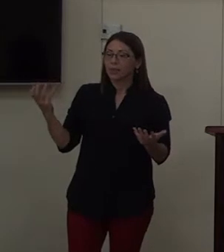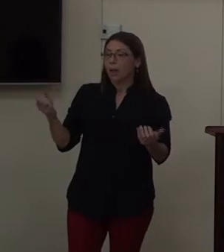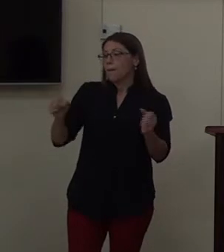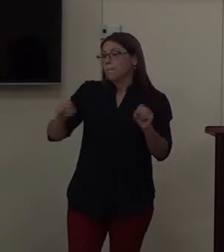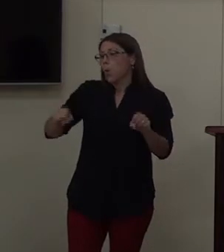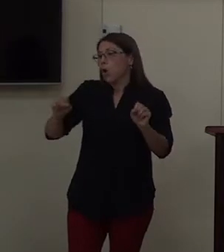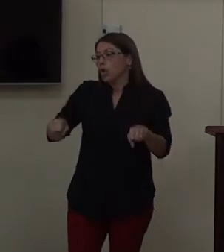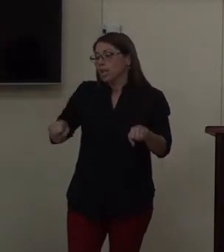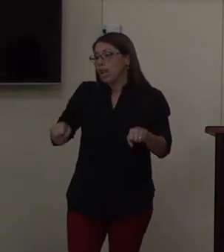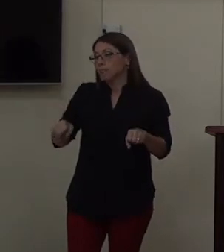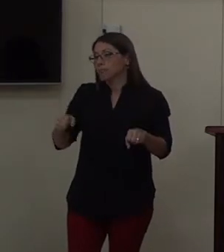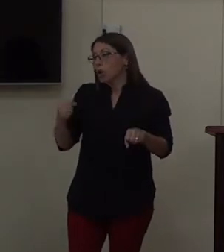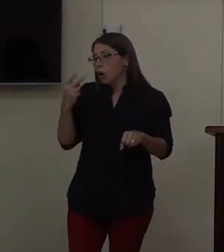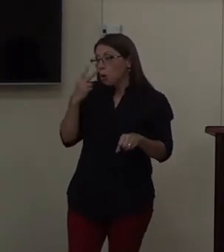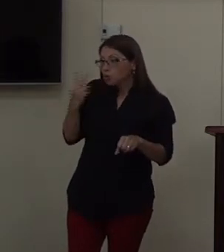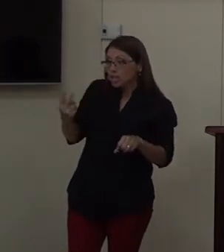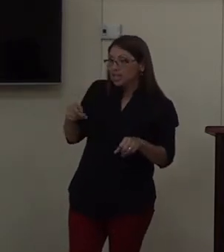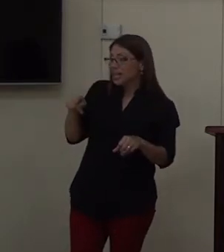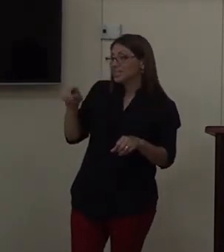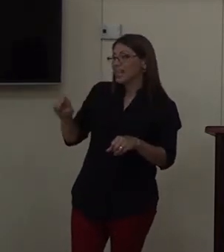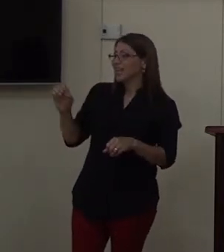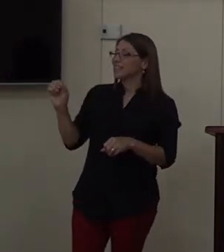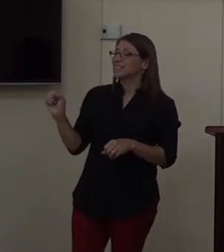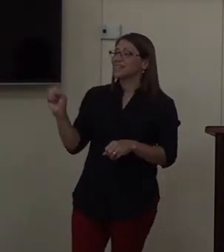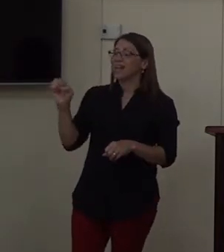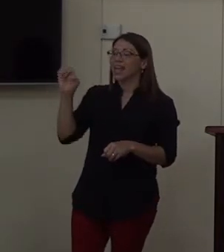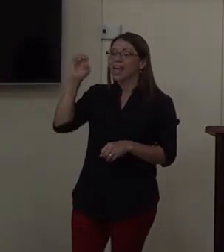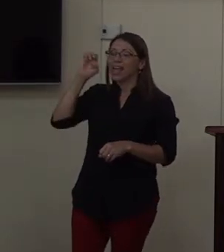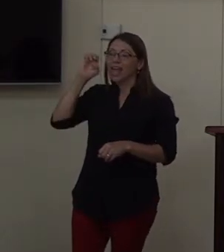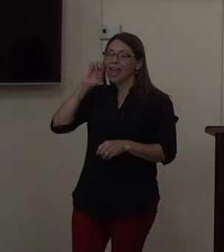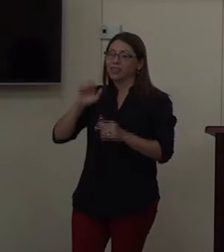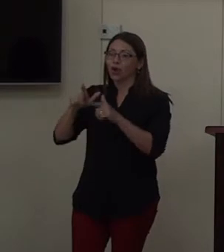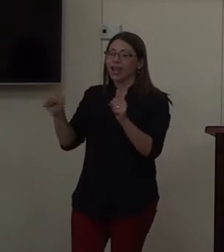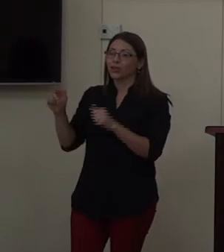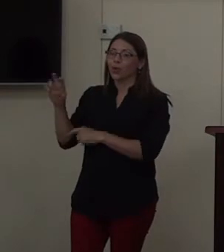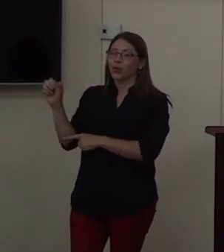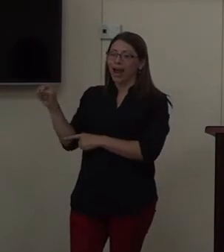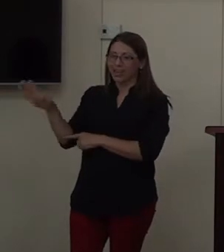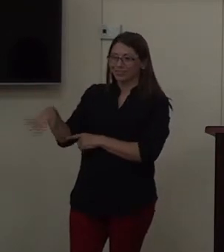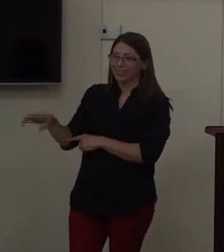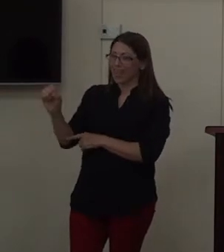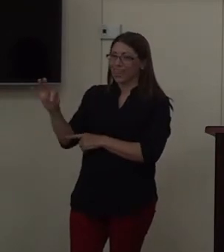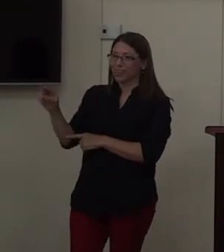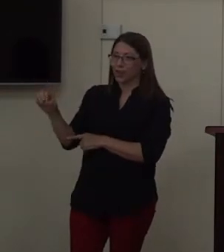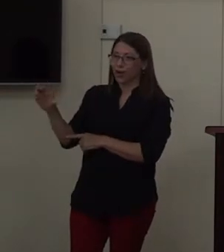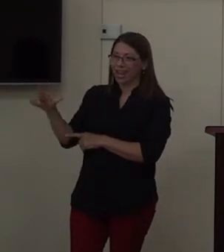considerar que es un tipo de español, el etnolecto de oral, digamos, pero esto implica